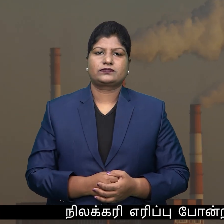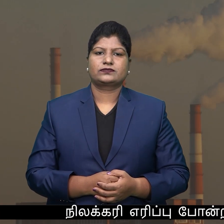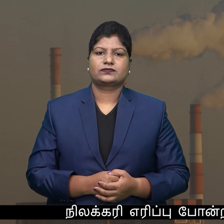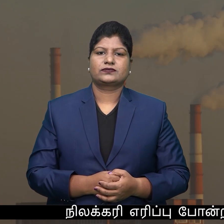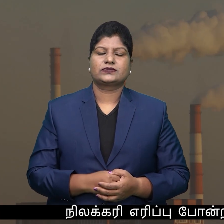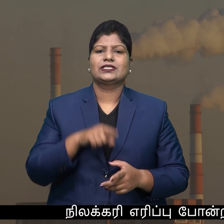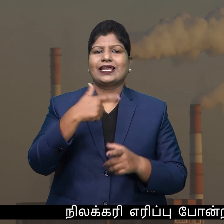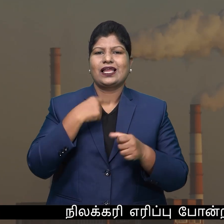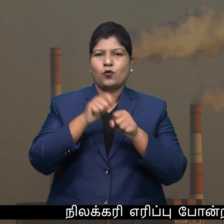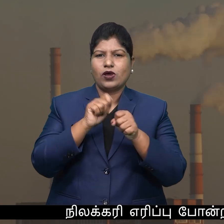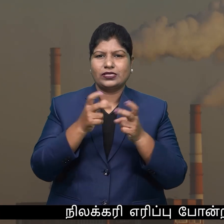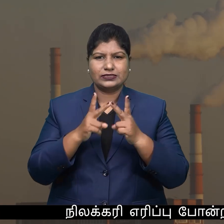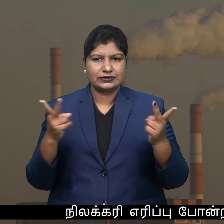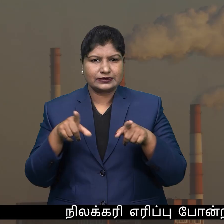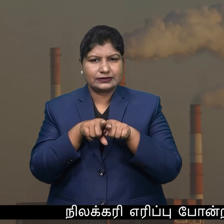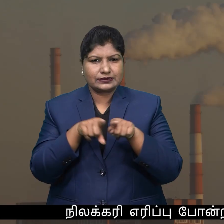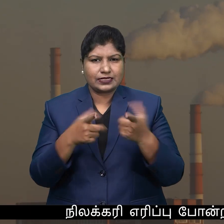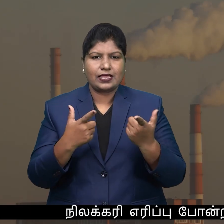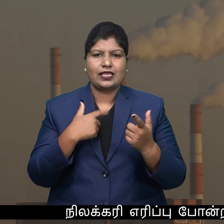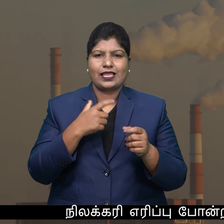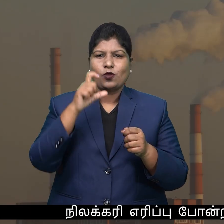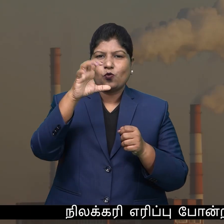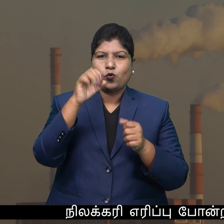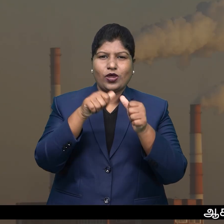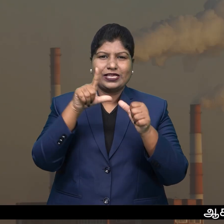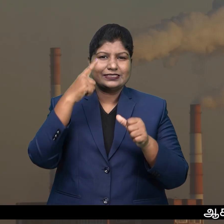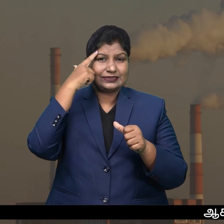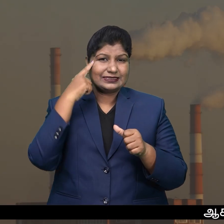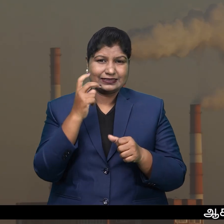நிலக்கரி எரிப்பு போன்ற செயல்பாடுகள் சல்பர் டை ஆக்சைடு,